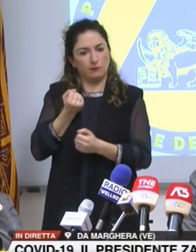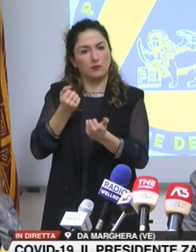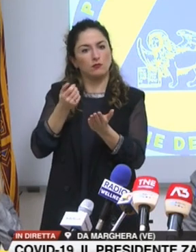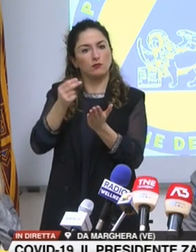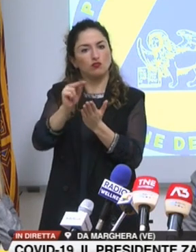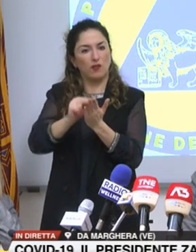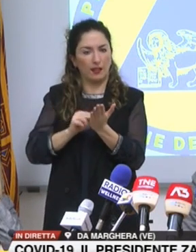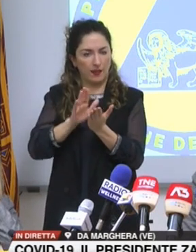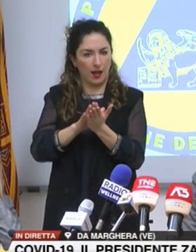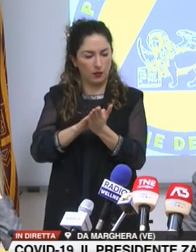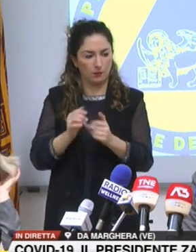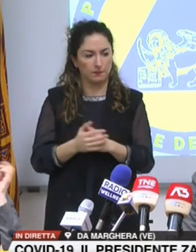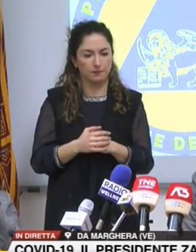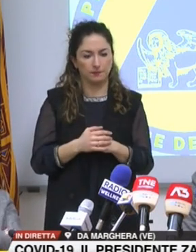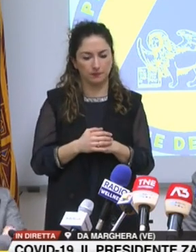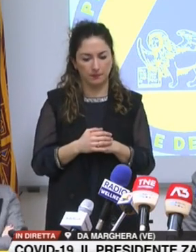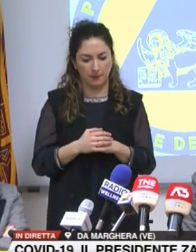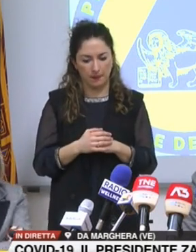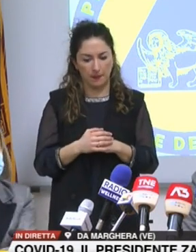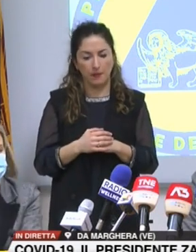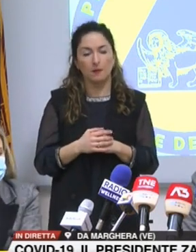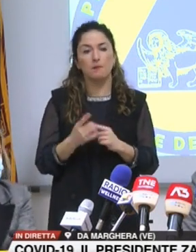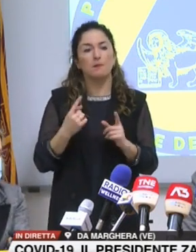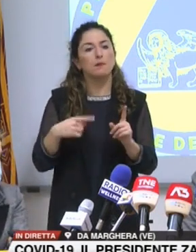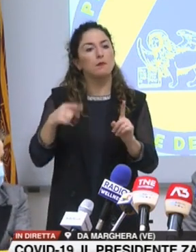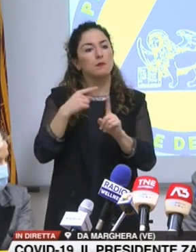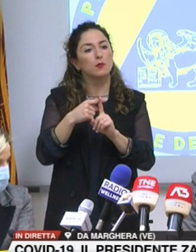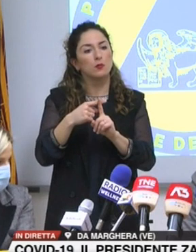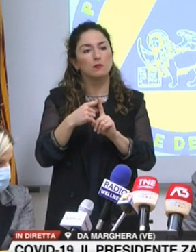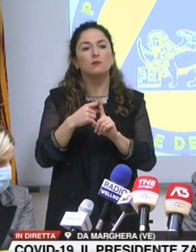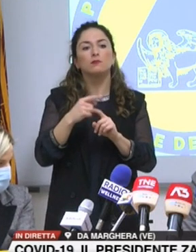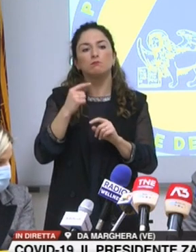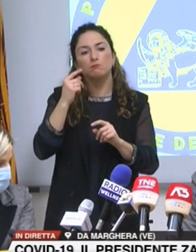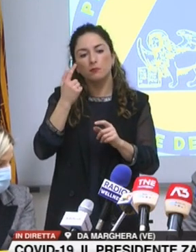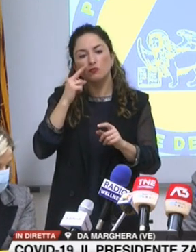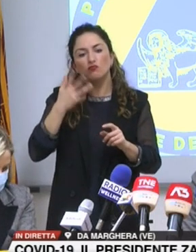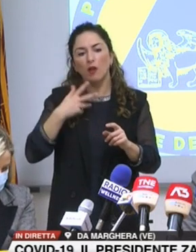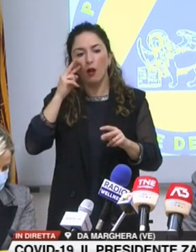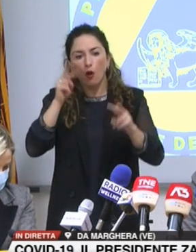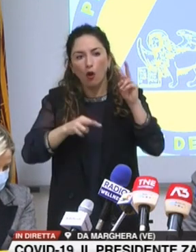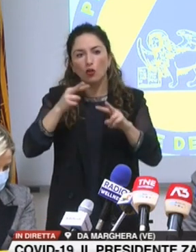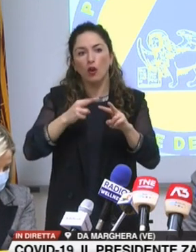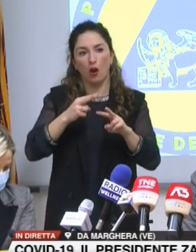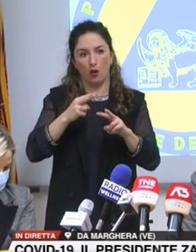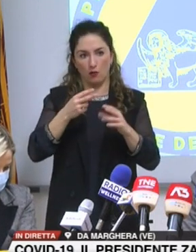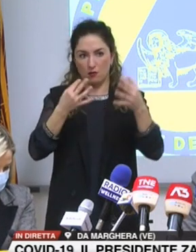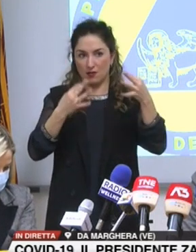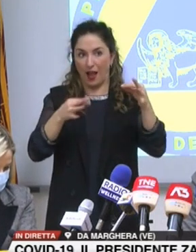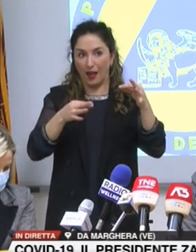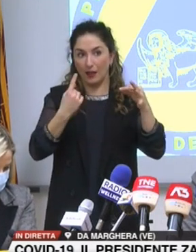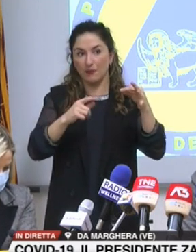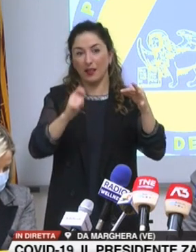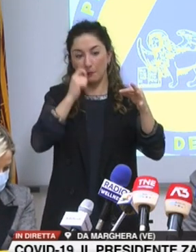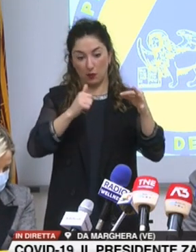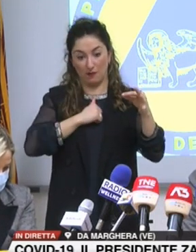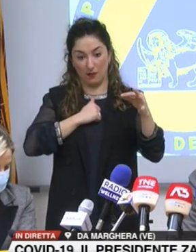Rigoli proprio domenica mattina, del tema della validazione del tampone fai da te, adesso le carte verranno finalmente mandate a Roma. Vi ricordo